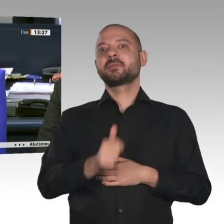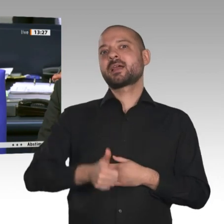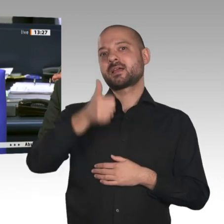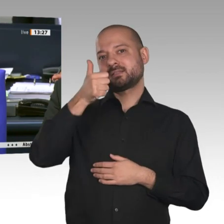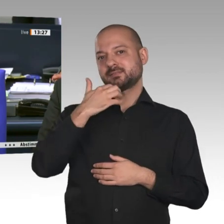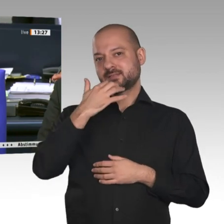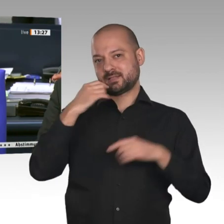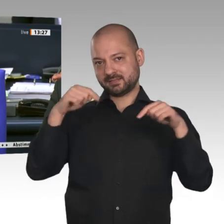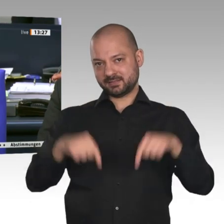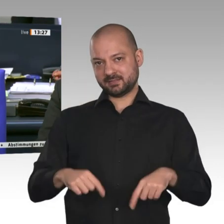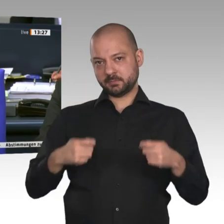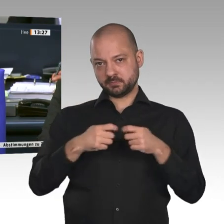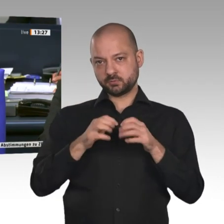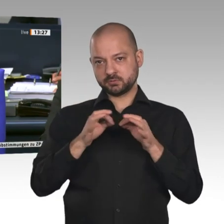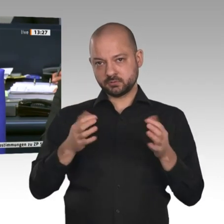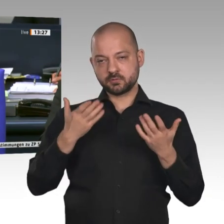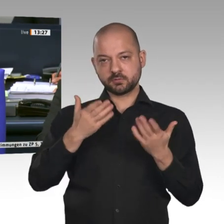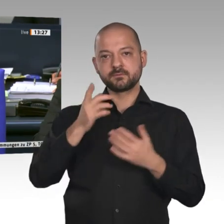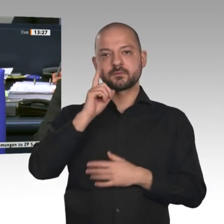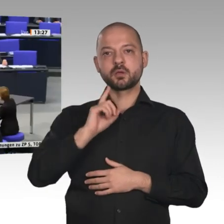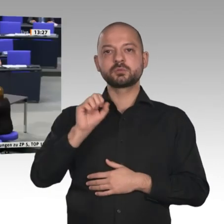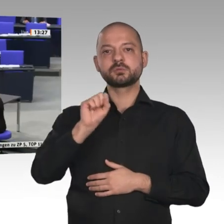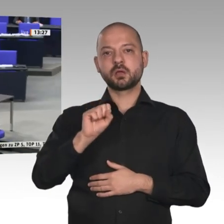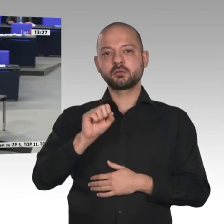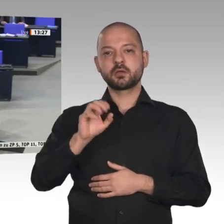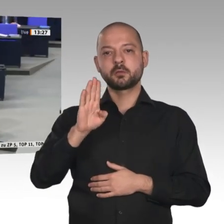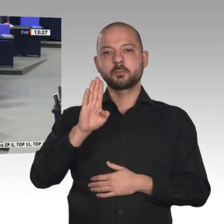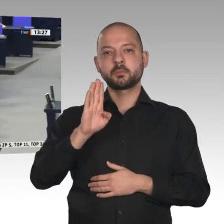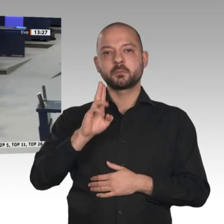die FDP-Fraktion das Wort.